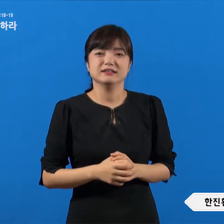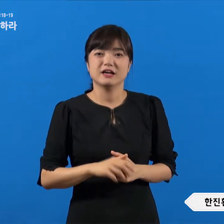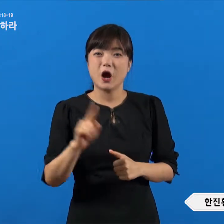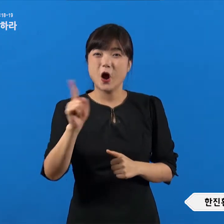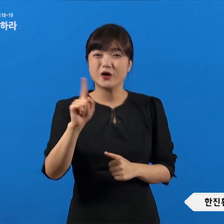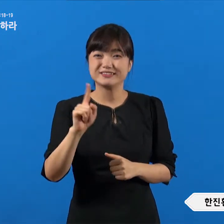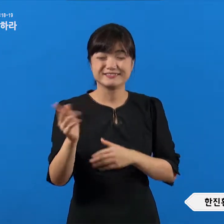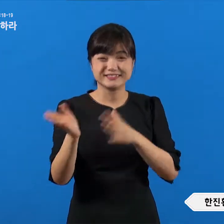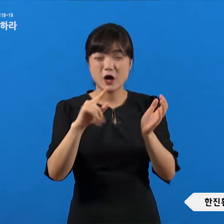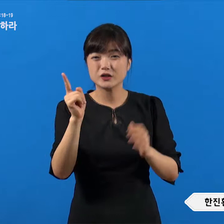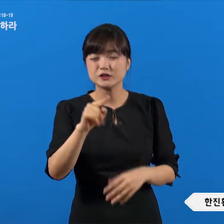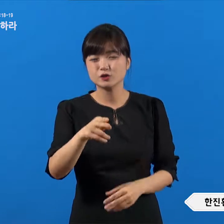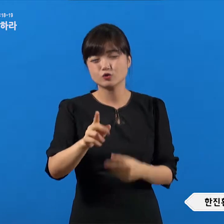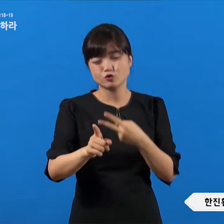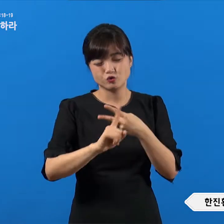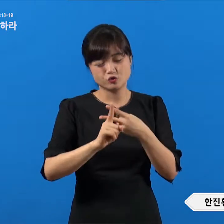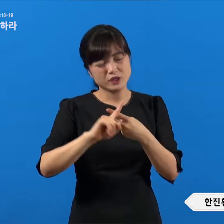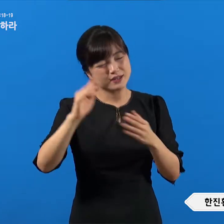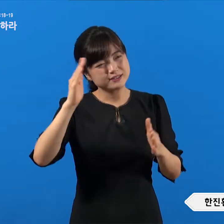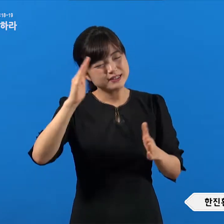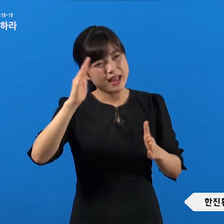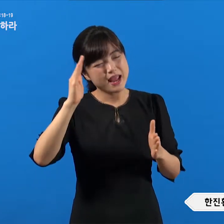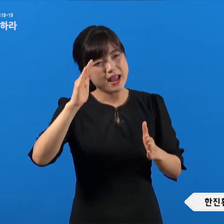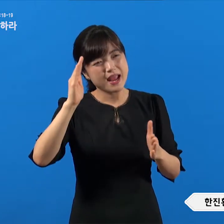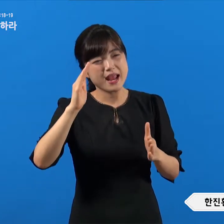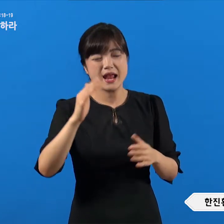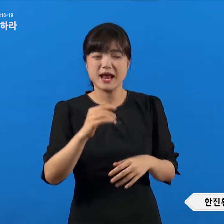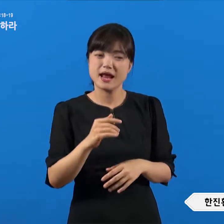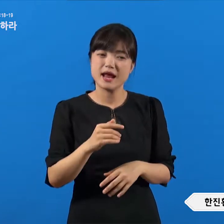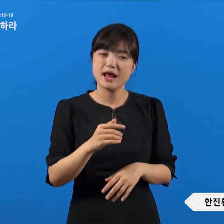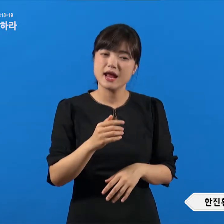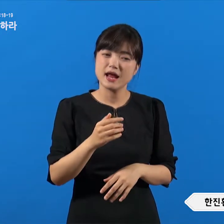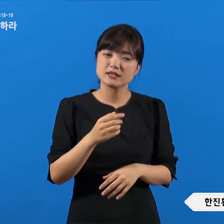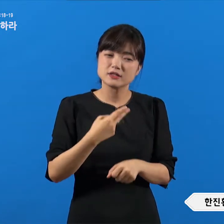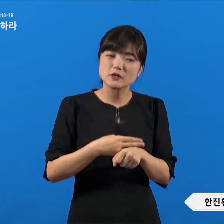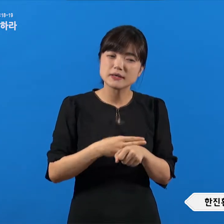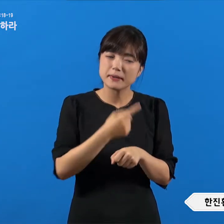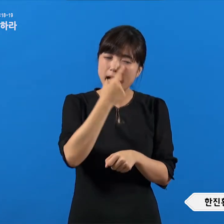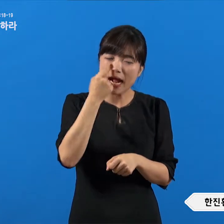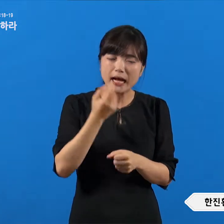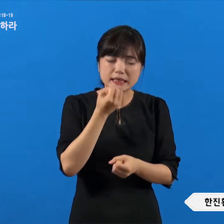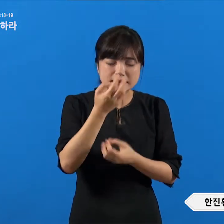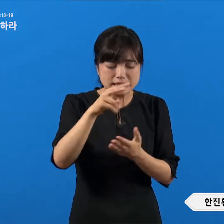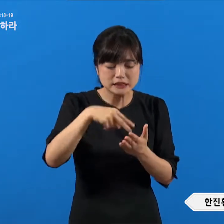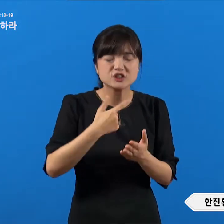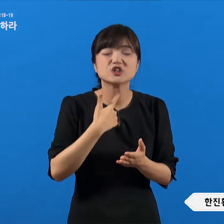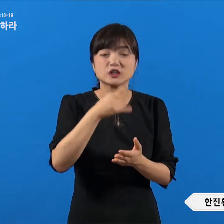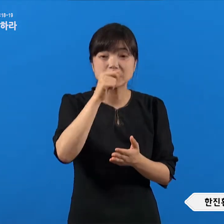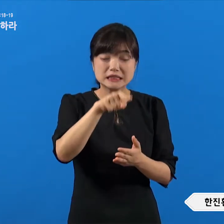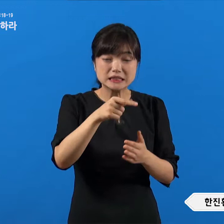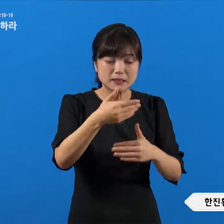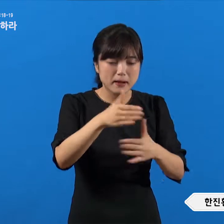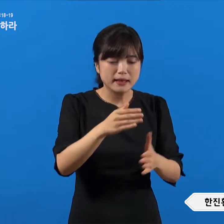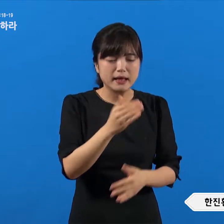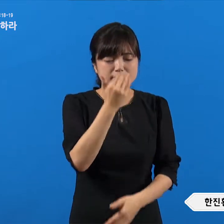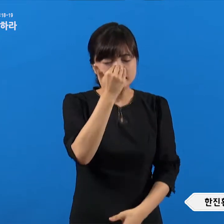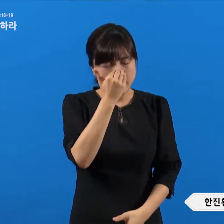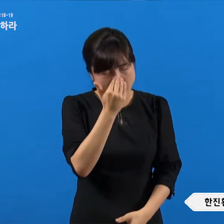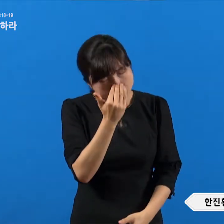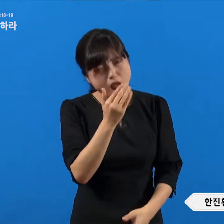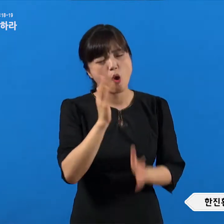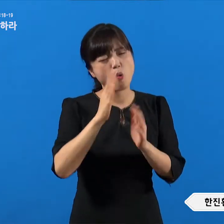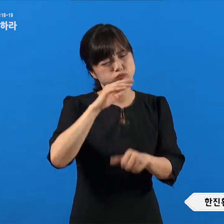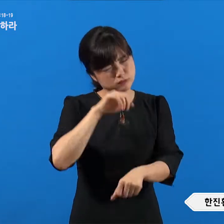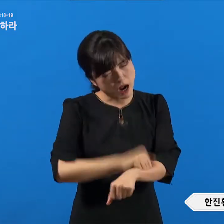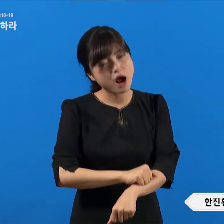어떤 중학교 1학년을 가르치는 선생님 간증을 읽어본 일이 있습니다. 그 반에 아주 착하고 공부도